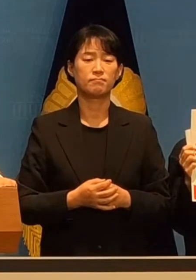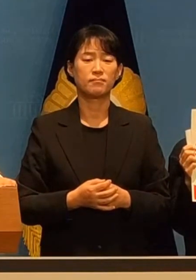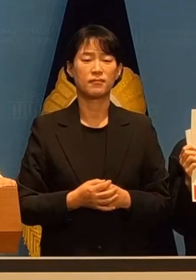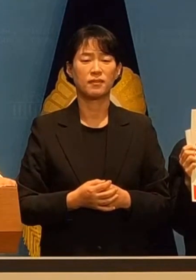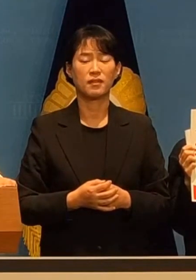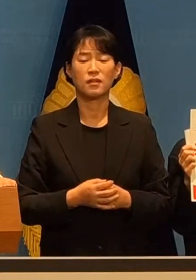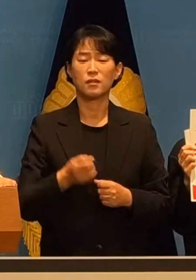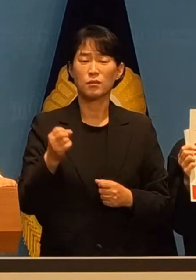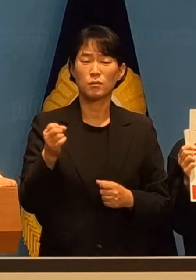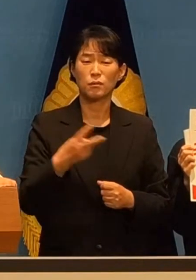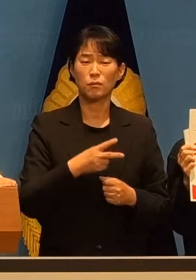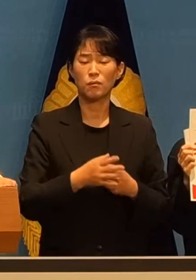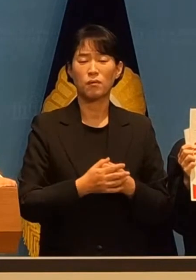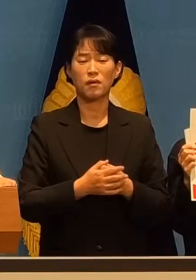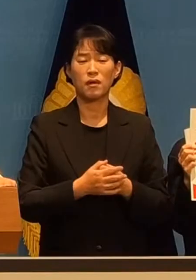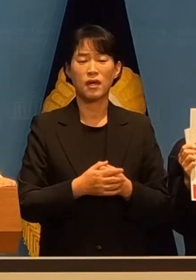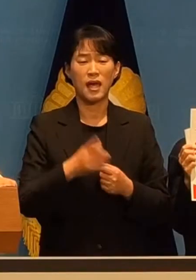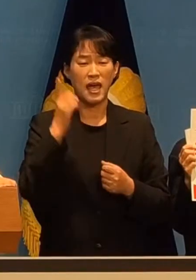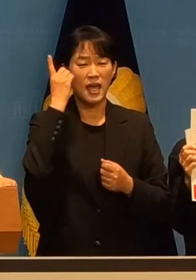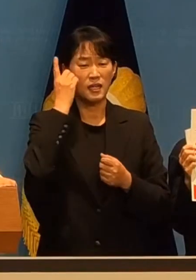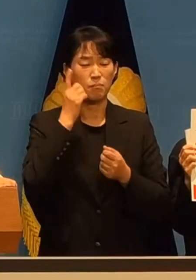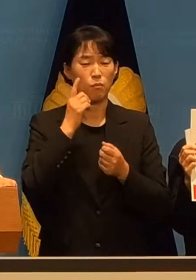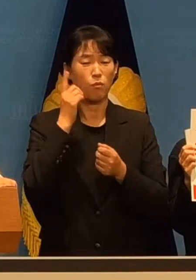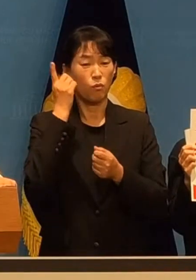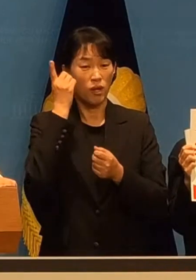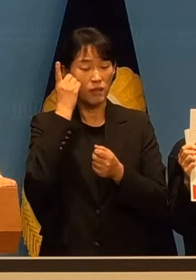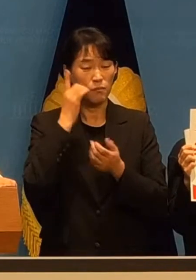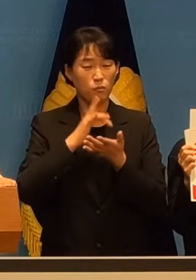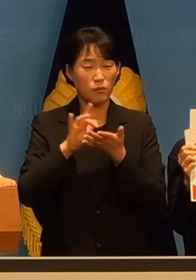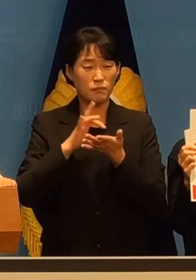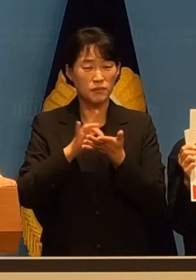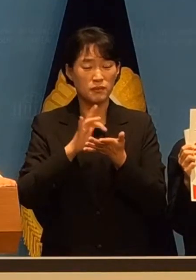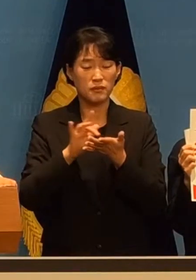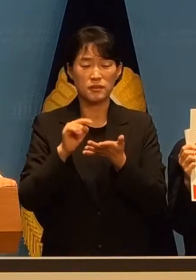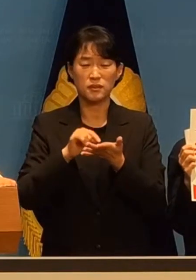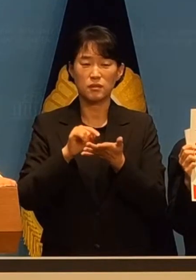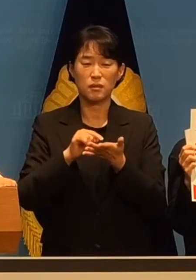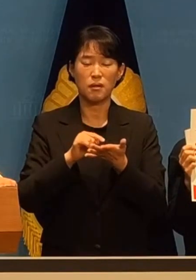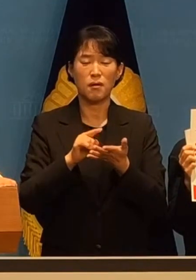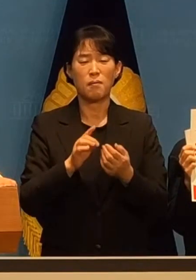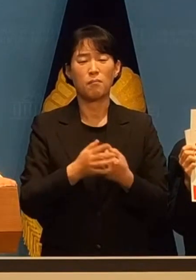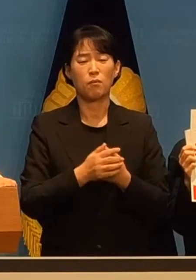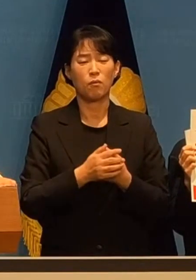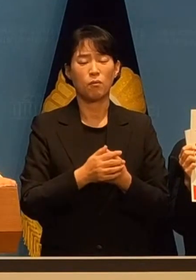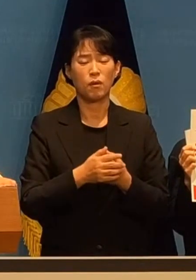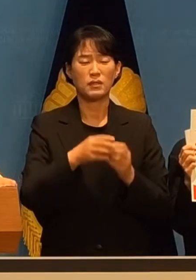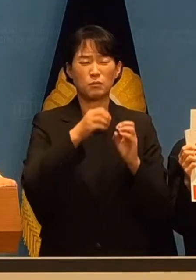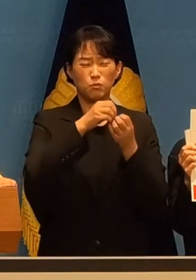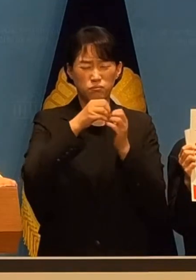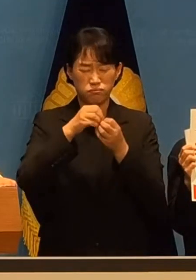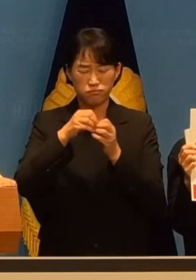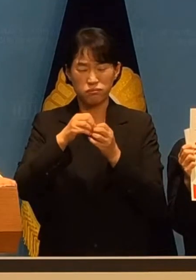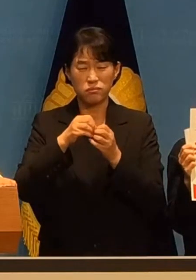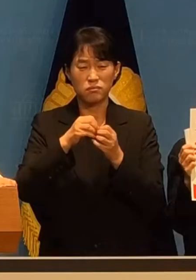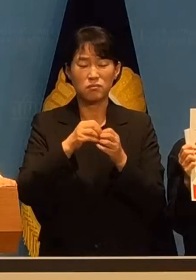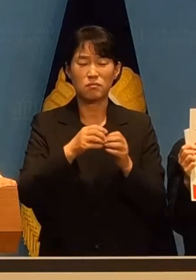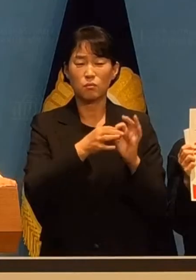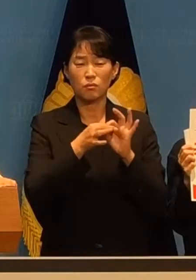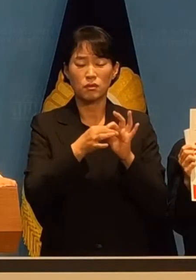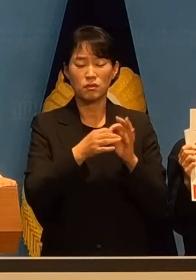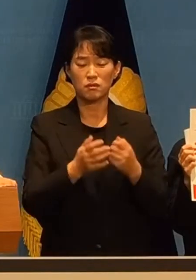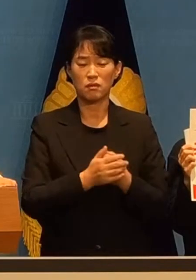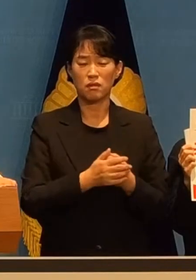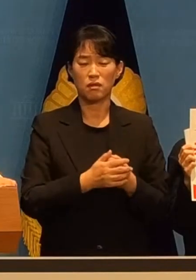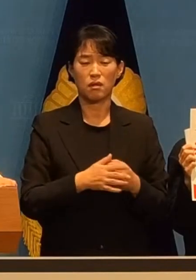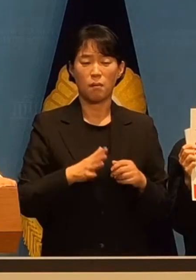모기업인 또 모바일 쇼핑에서는 알고리즘 조작을 통해 가지고 입점 업체들보다 자신의